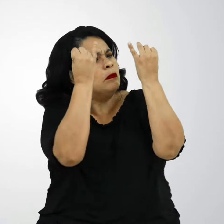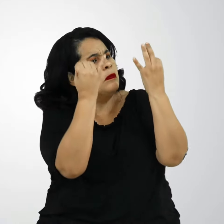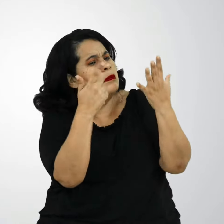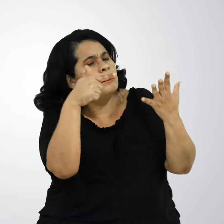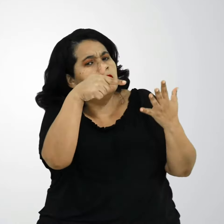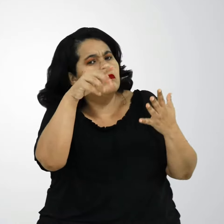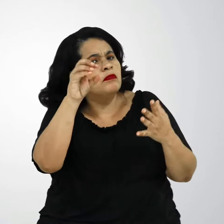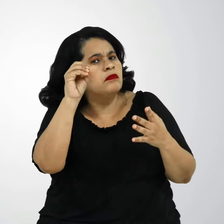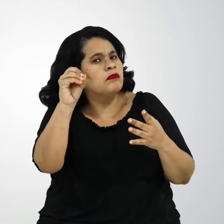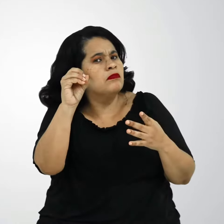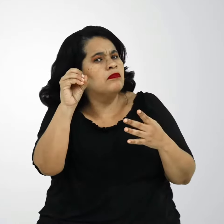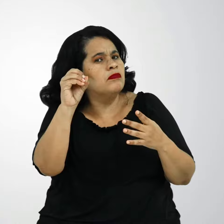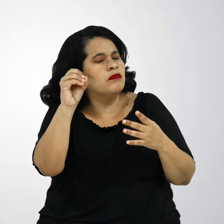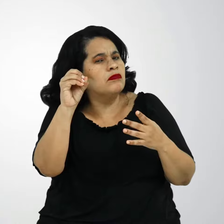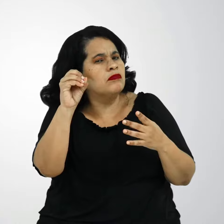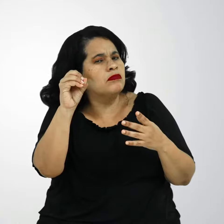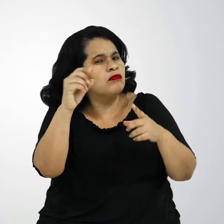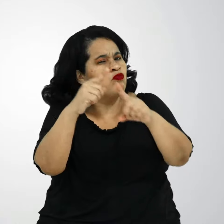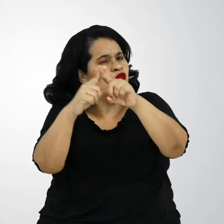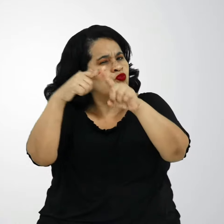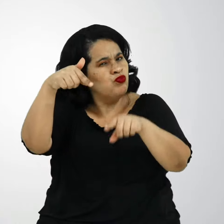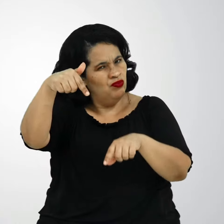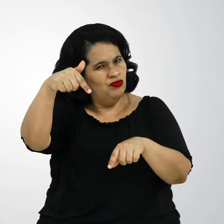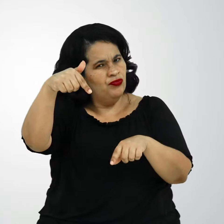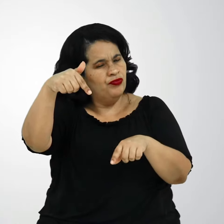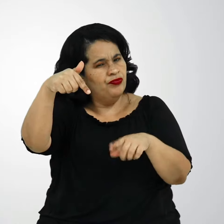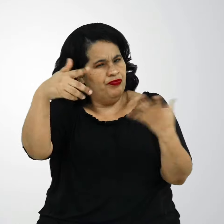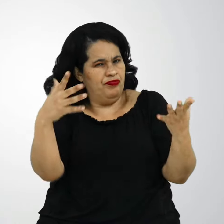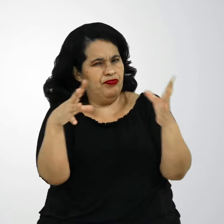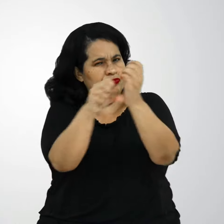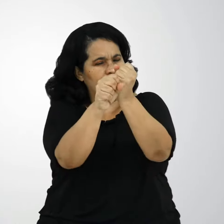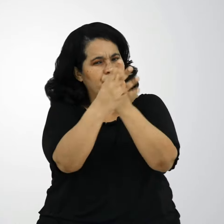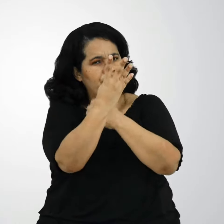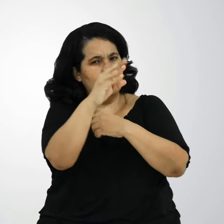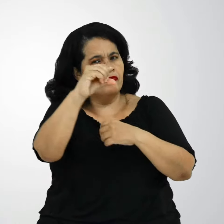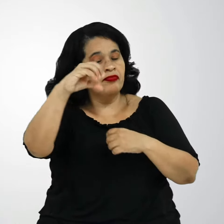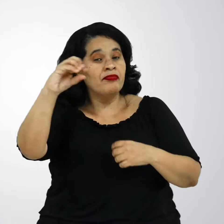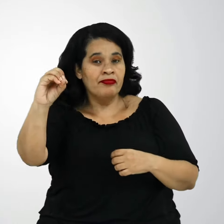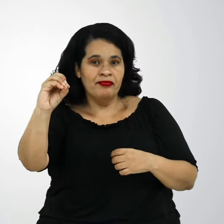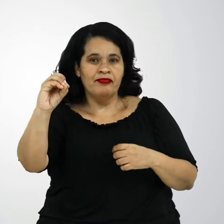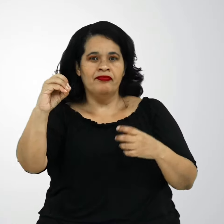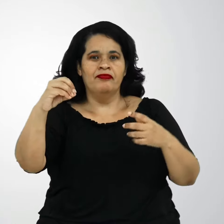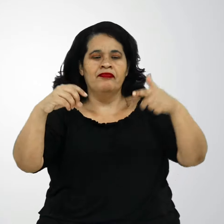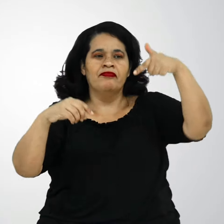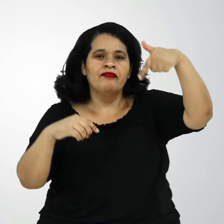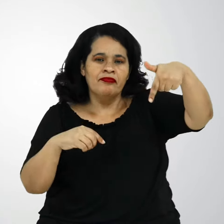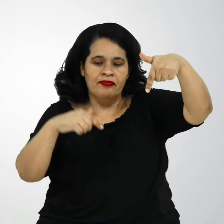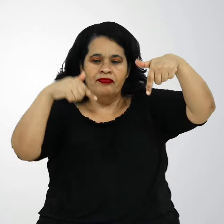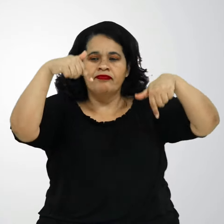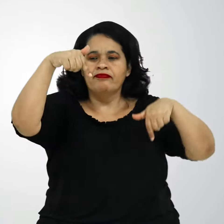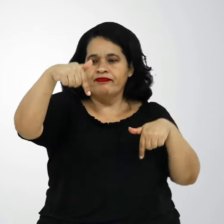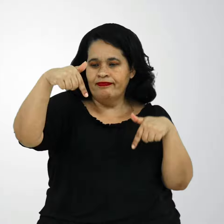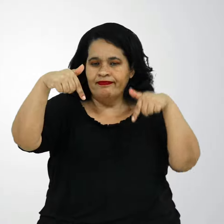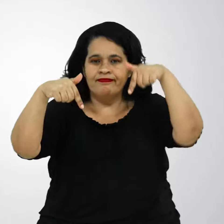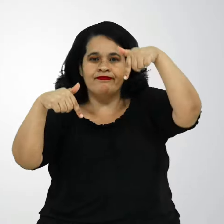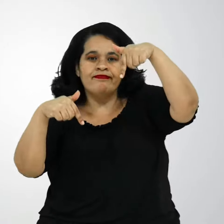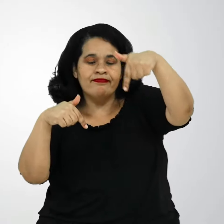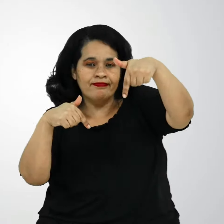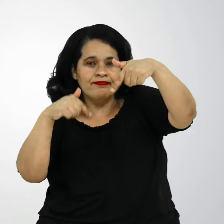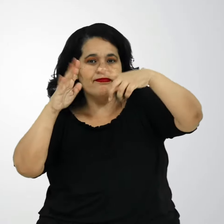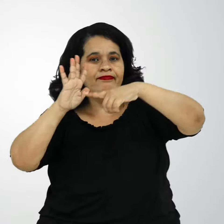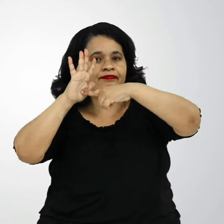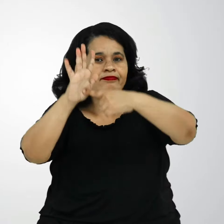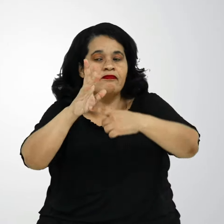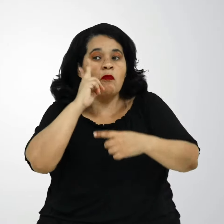Né? E até os 70 já é um múltiplo de 7, aí são 70 7 períodos. De 7 de 7. Então a ideia assim